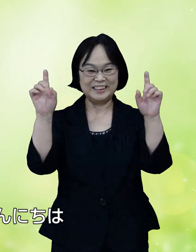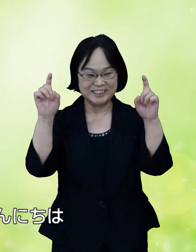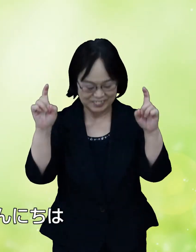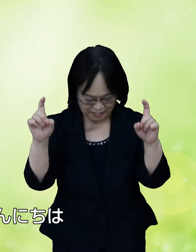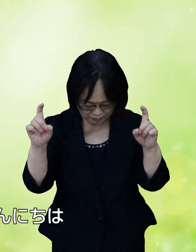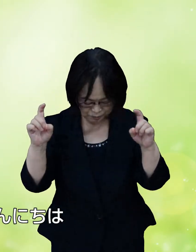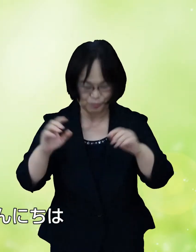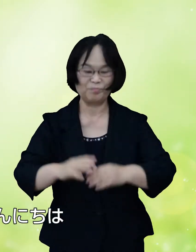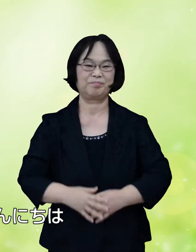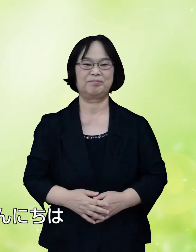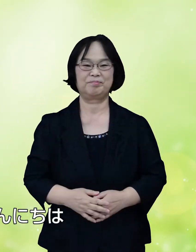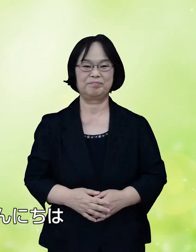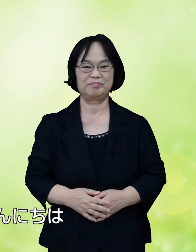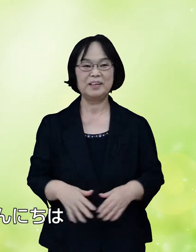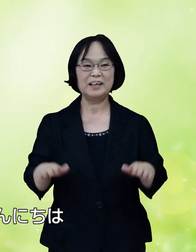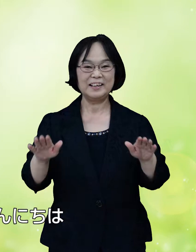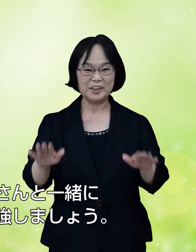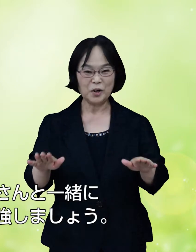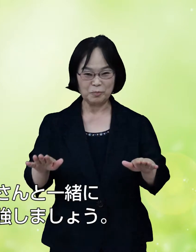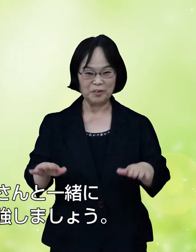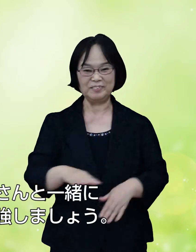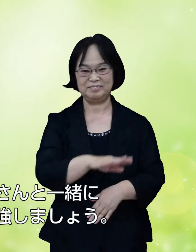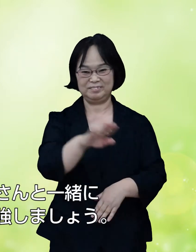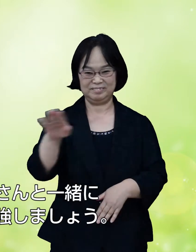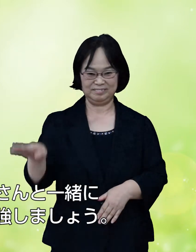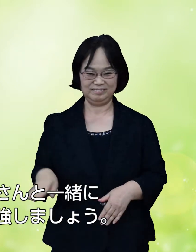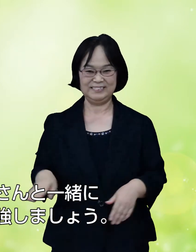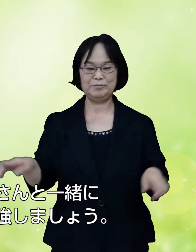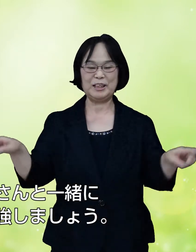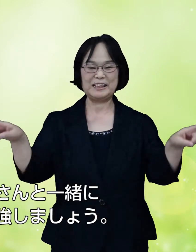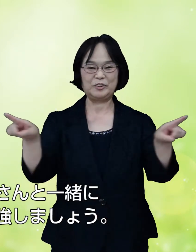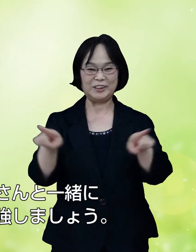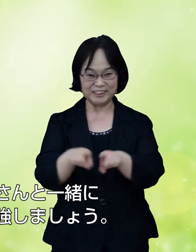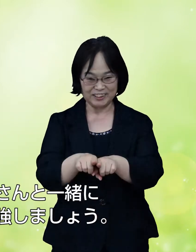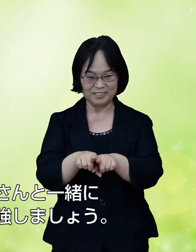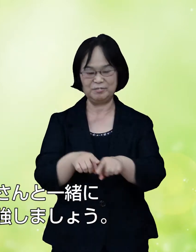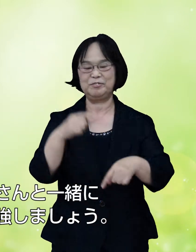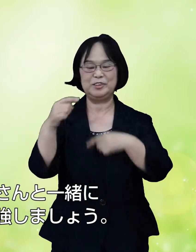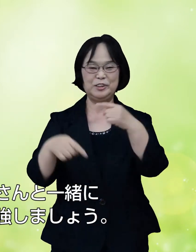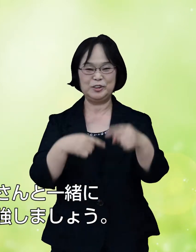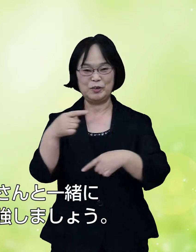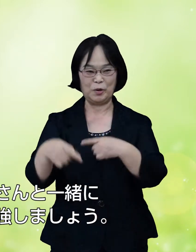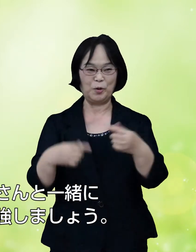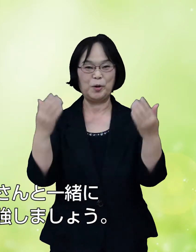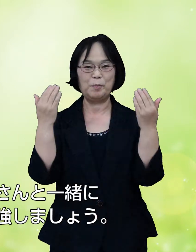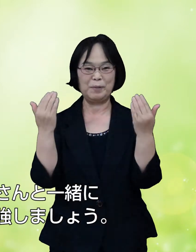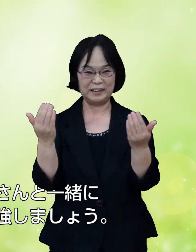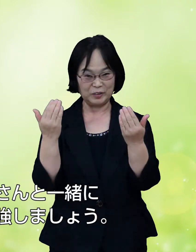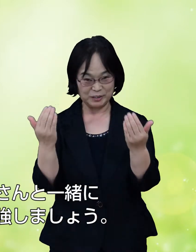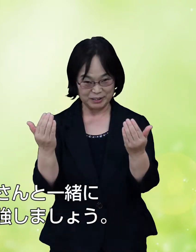こんにちは。今日も皆さんと一緒に手話を勉強しましょ